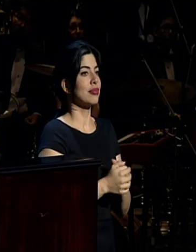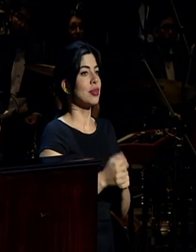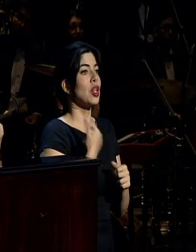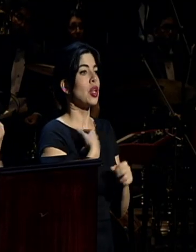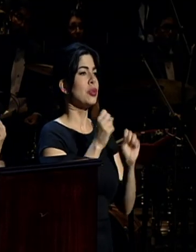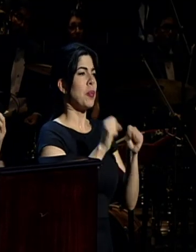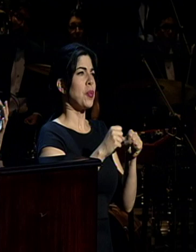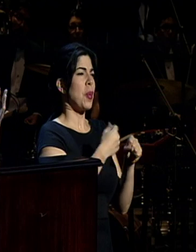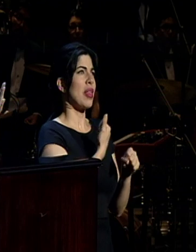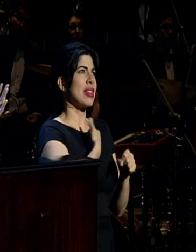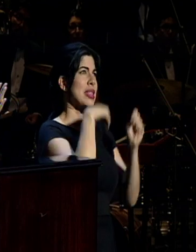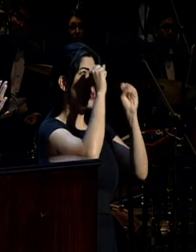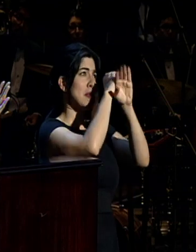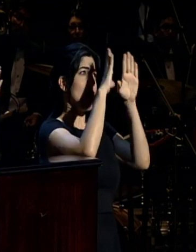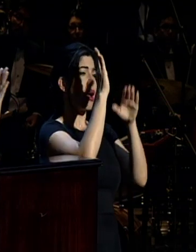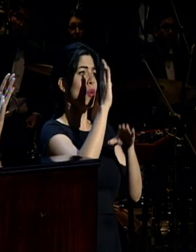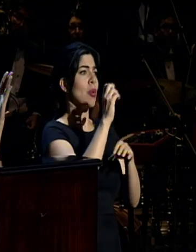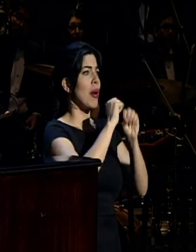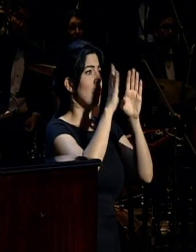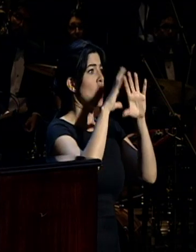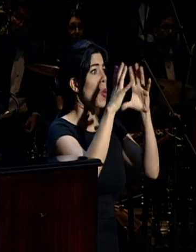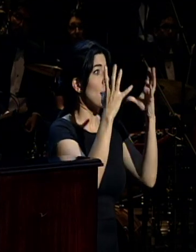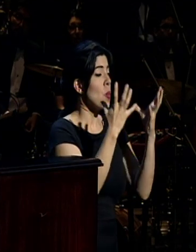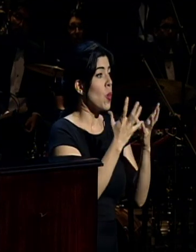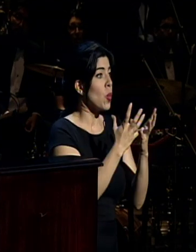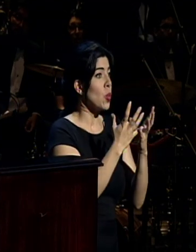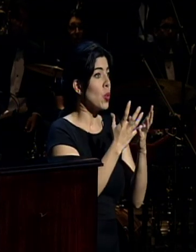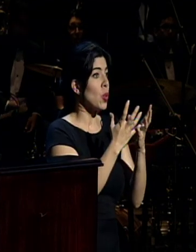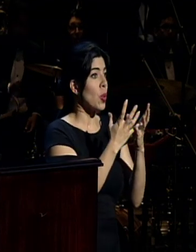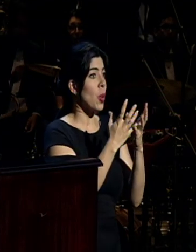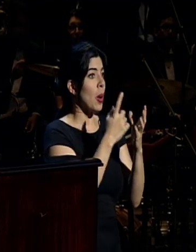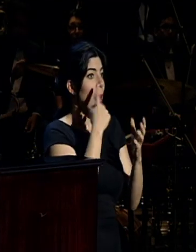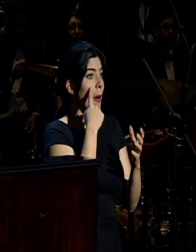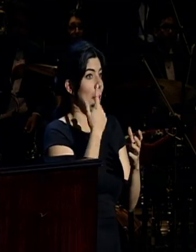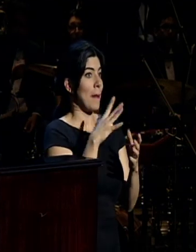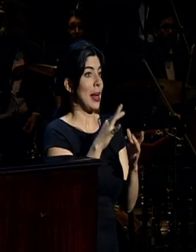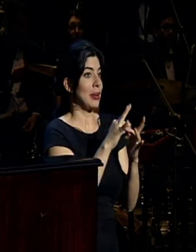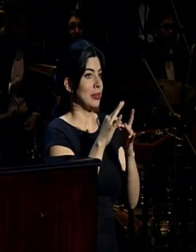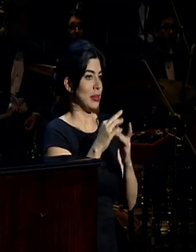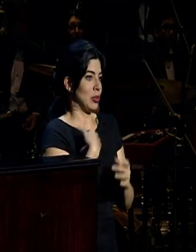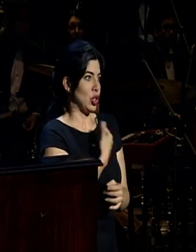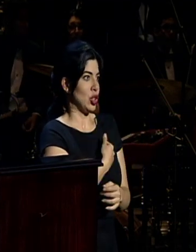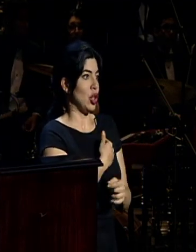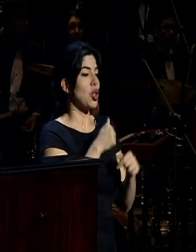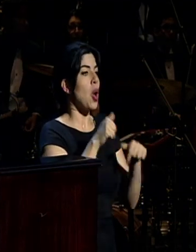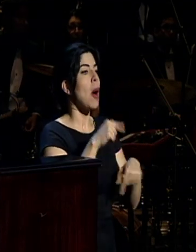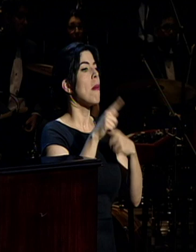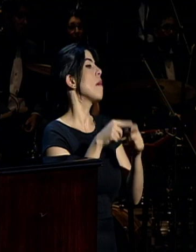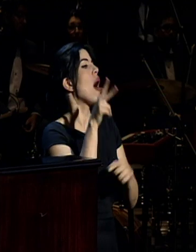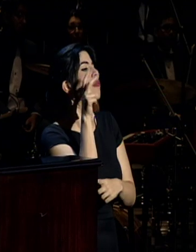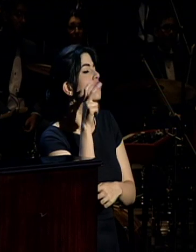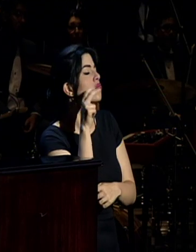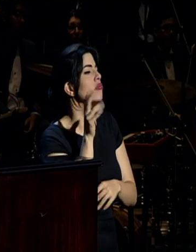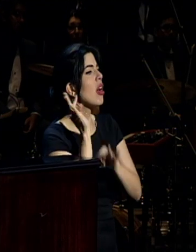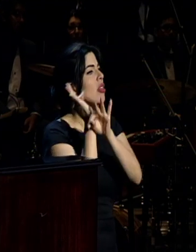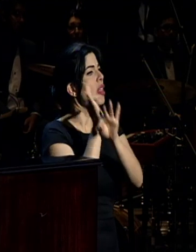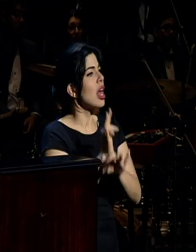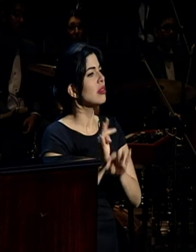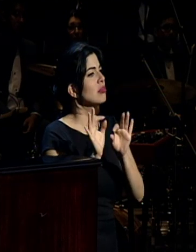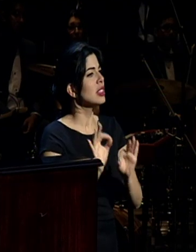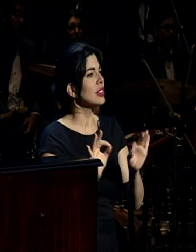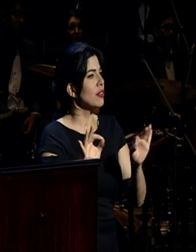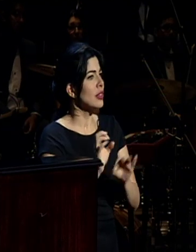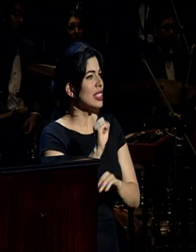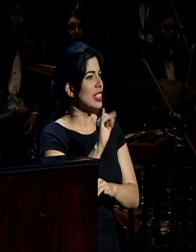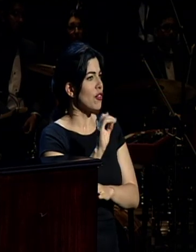Podíamos imaginarnos que nuestro mundo, que el mundo se parecía sobre todo a nosotros. Hoy vamos a oír desde la tradición sinfónica y